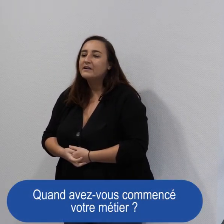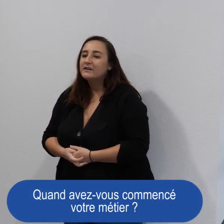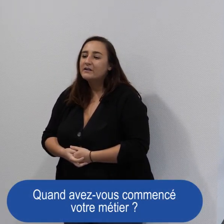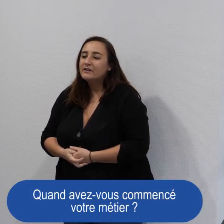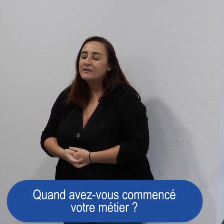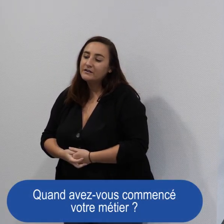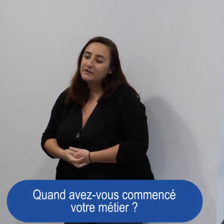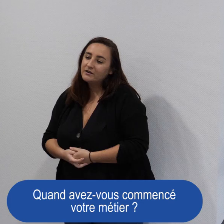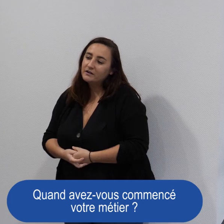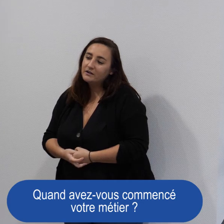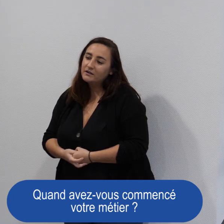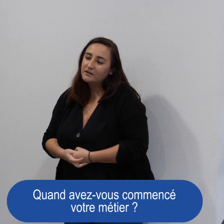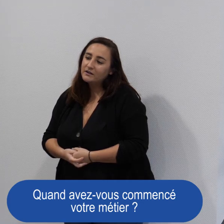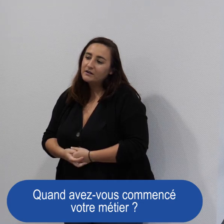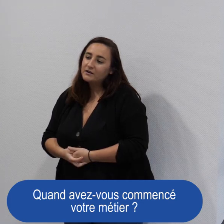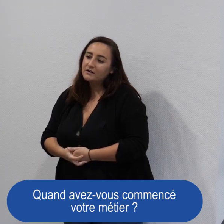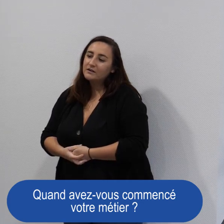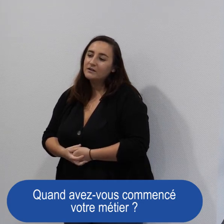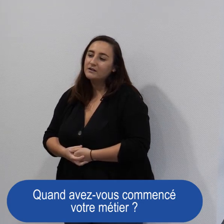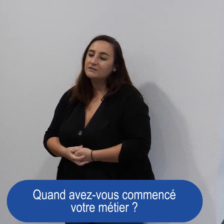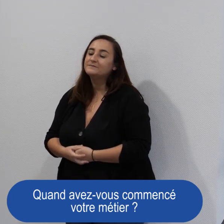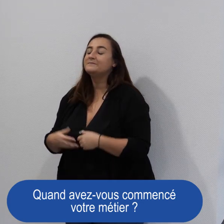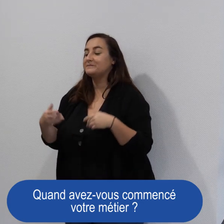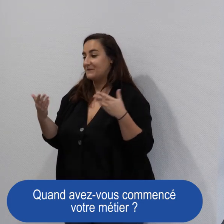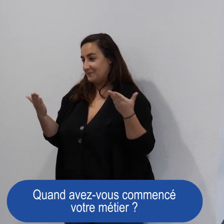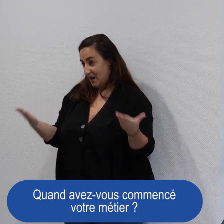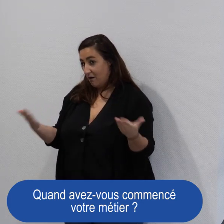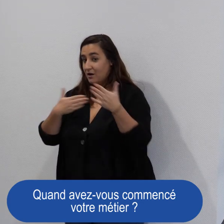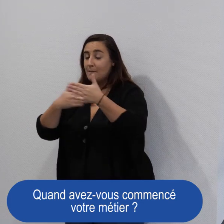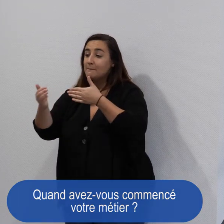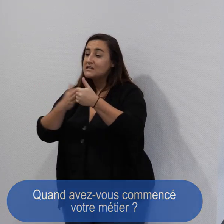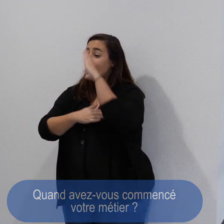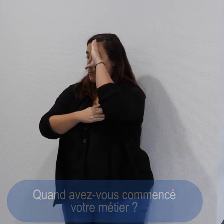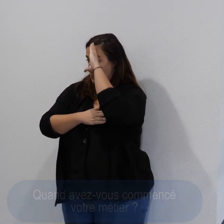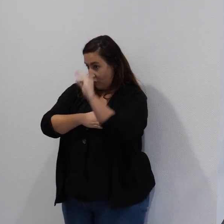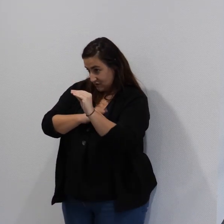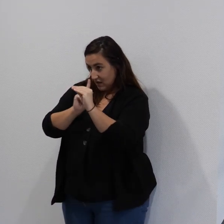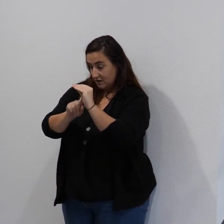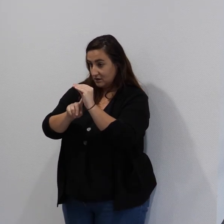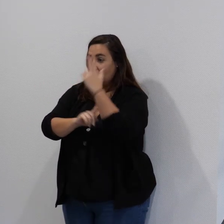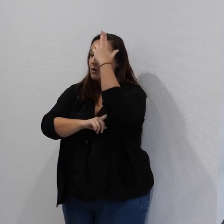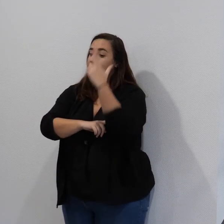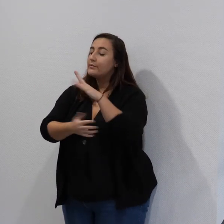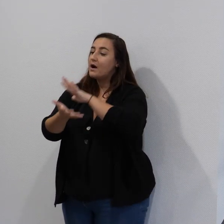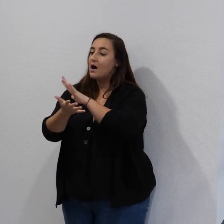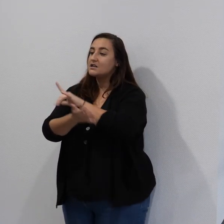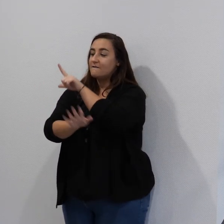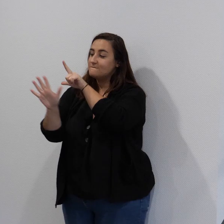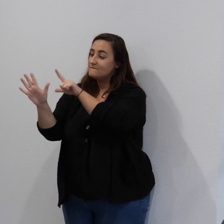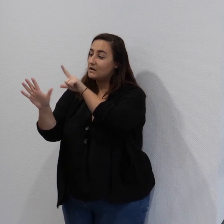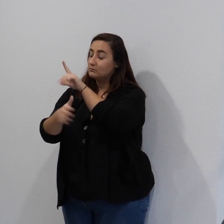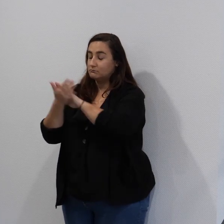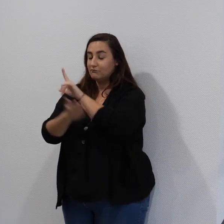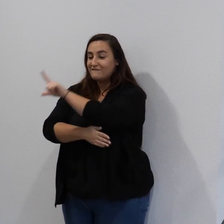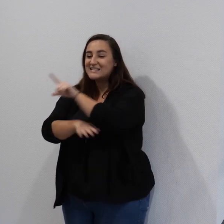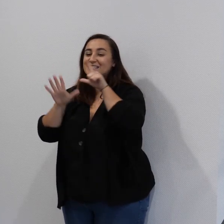Comment avez-vous commencé votre métier? Alors, mon métier professionnellement, je l'ai commencé à 27 ans. Donc